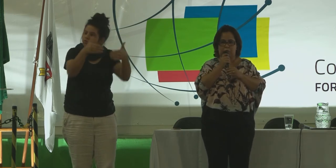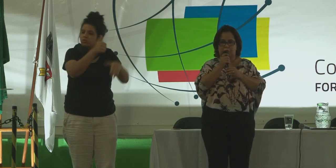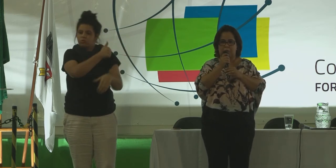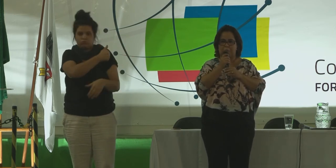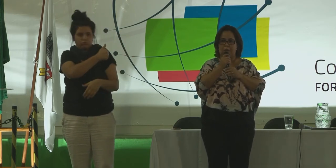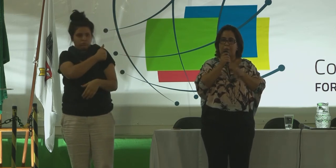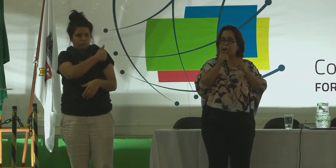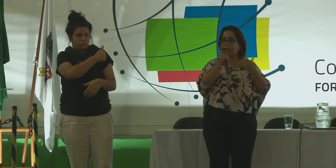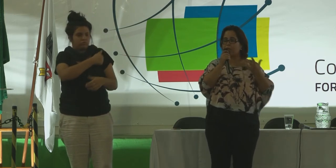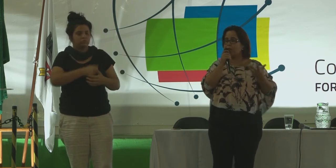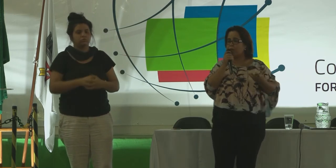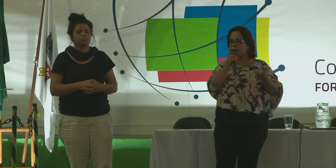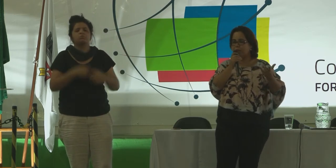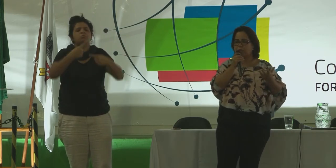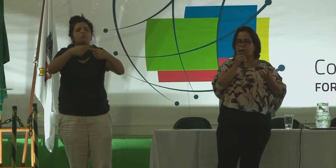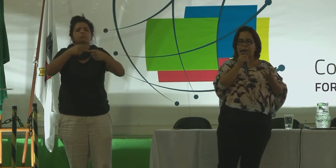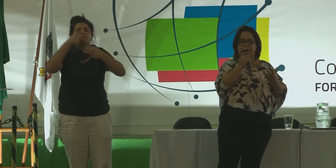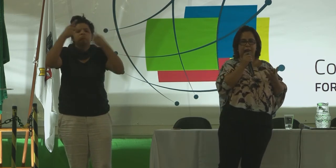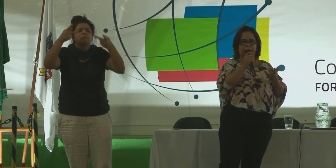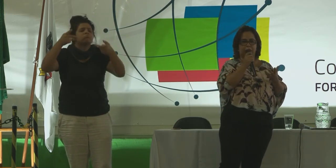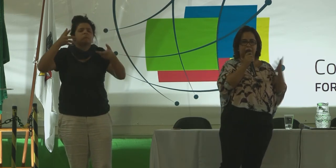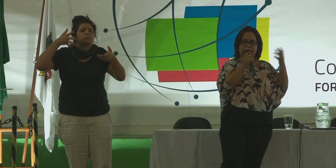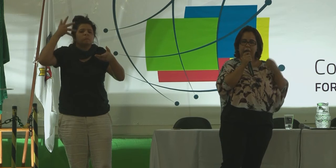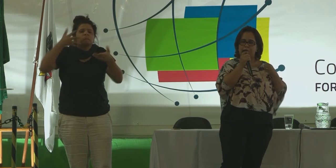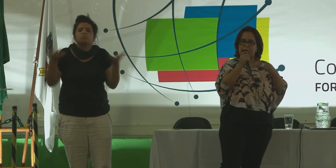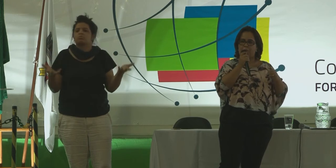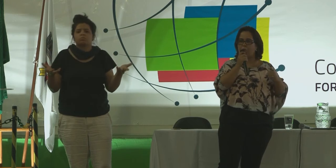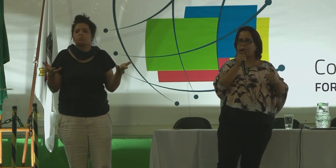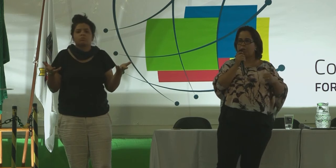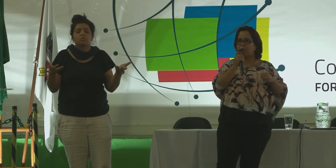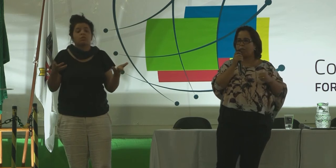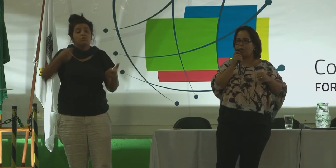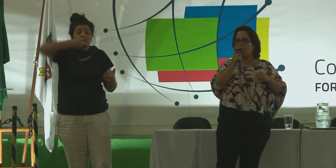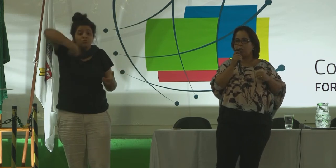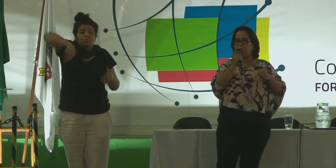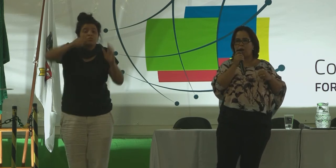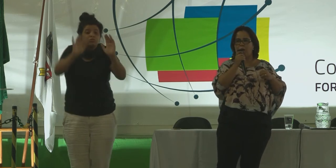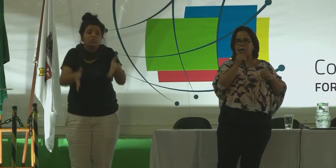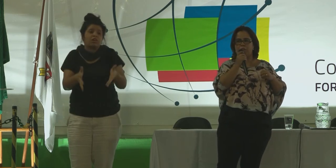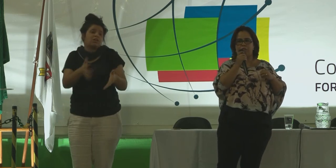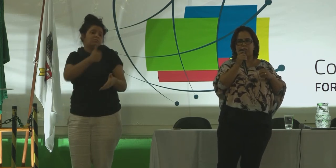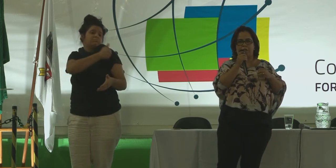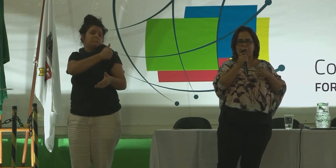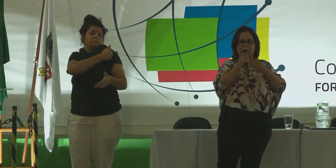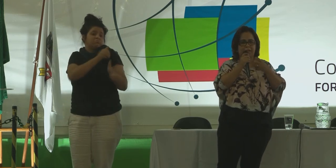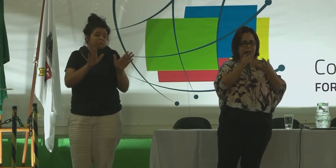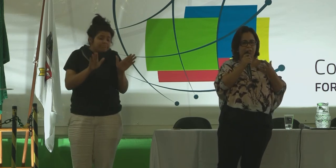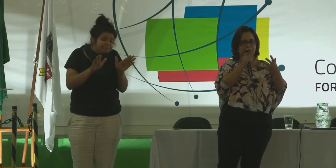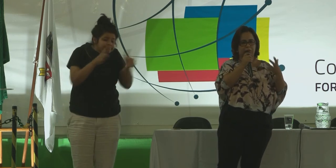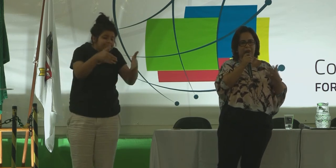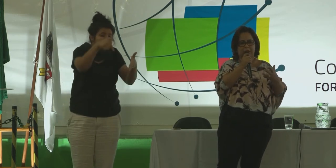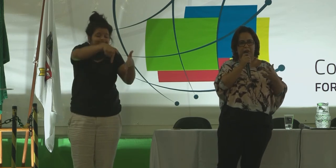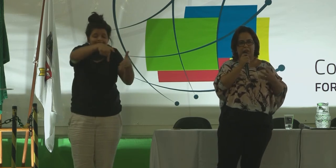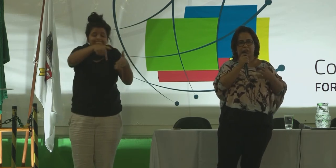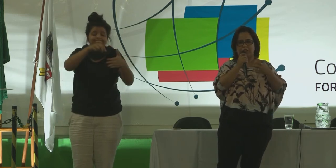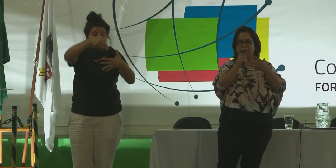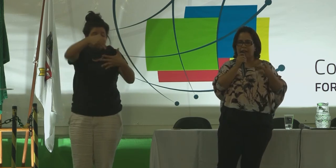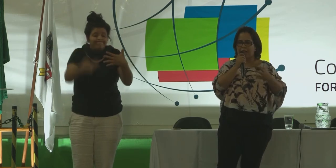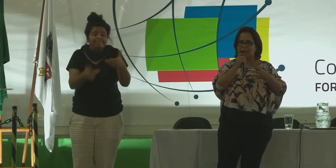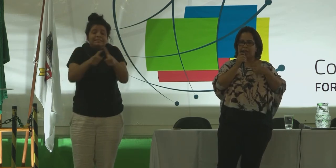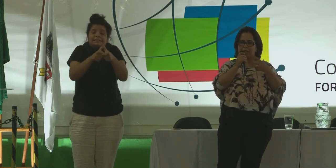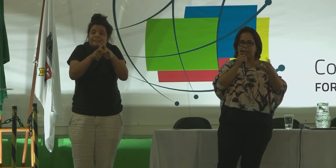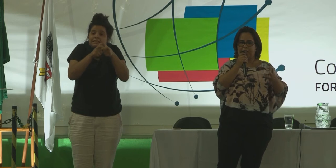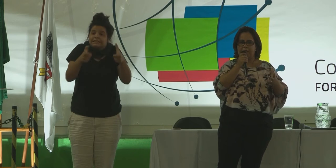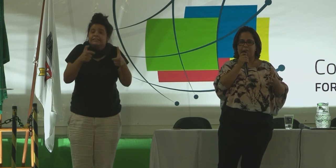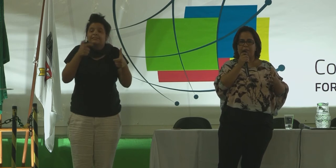esse sujeito. Por que eu falo isso? Nós já temos um público com o qual a gente tem uma grande dificuldade de